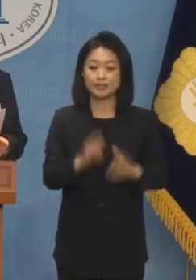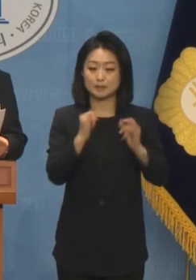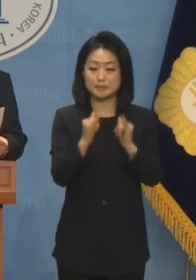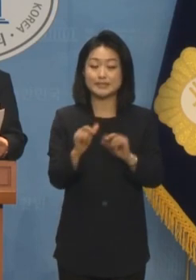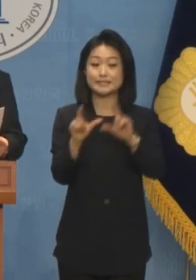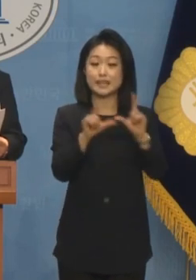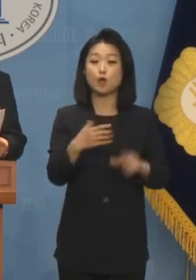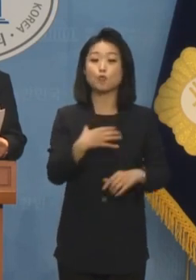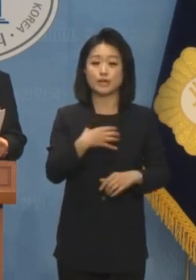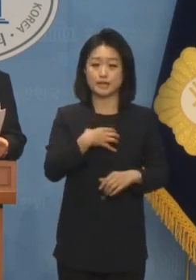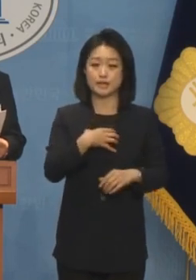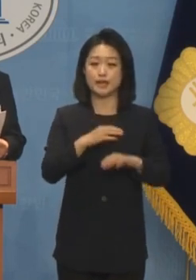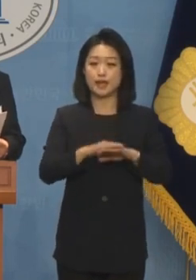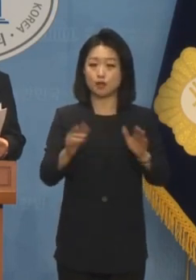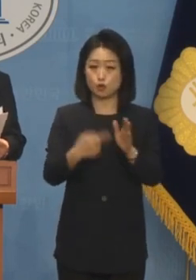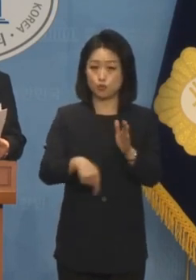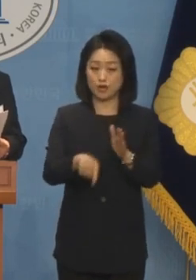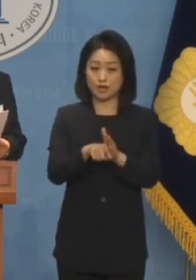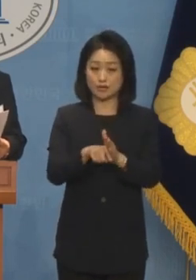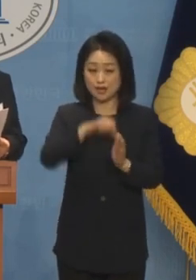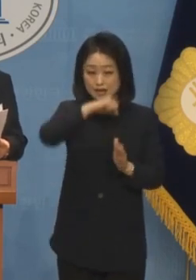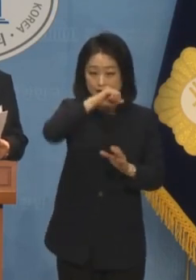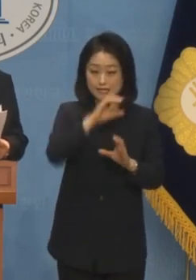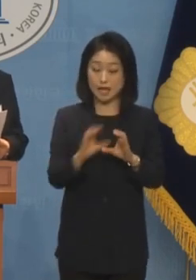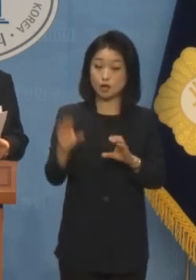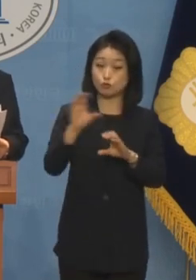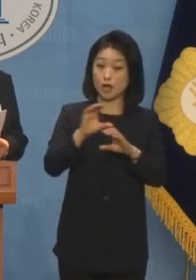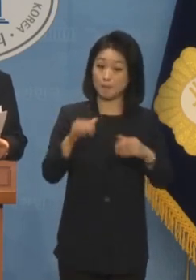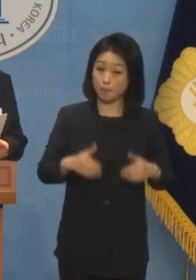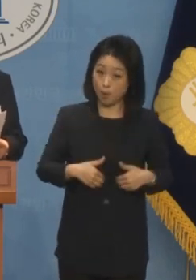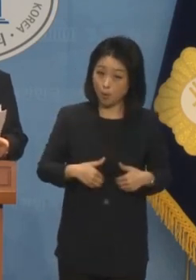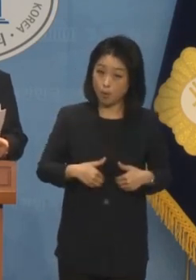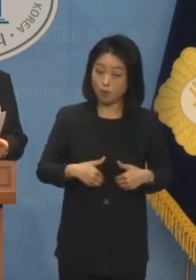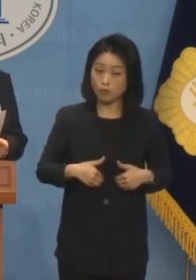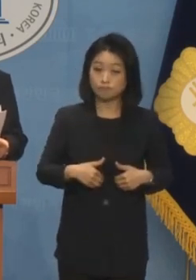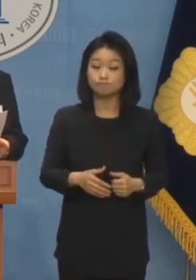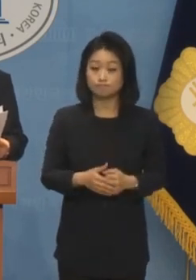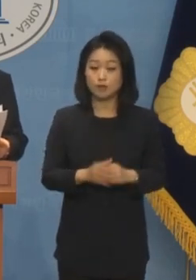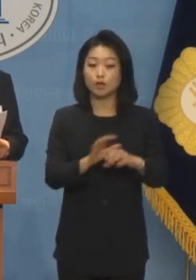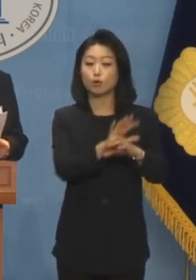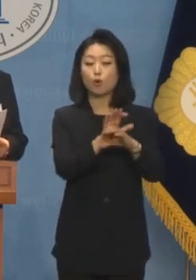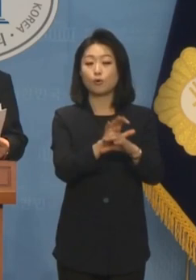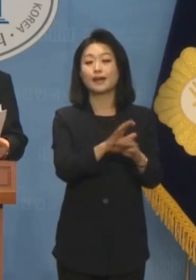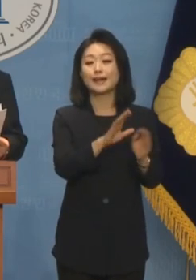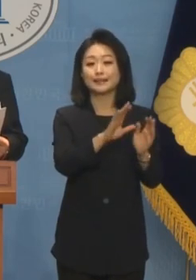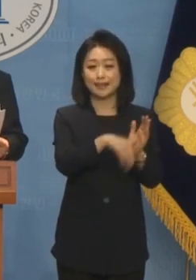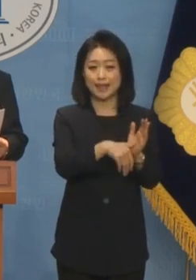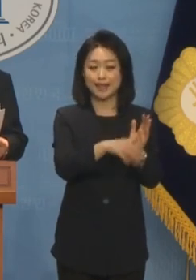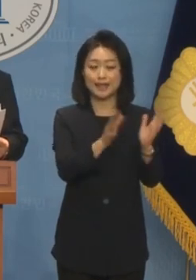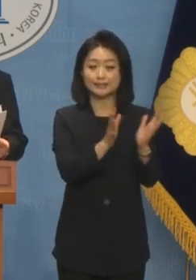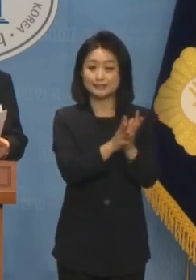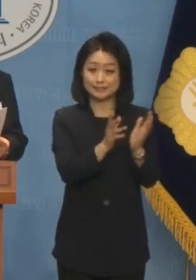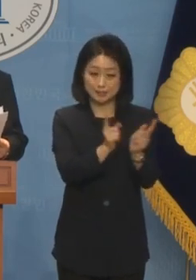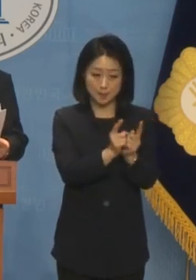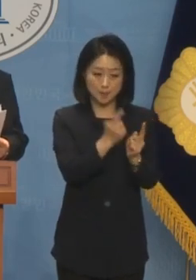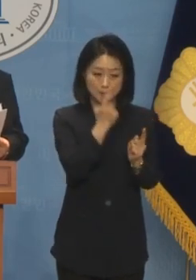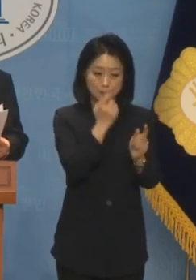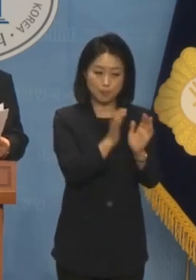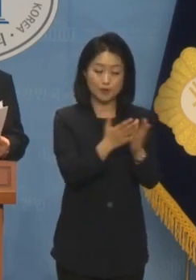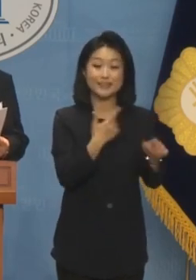민생 위기 극복 차원에서 추경이 필요하다면 무엇보다 코로나 사태의 직접